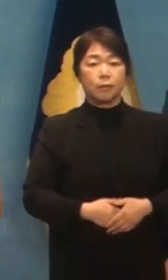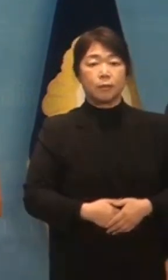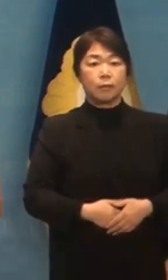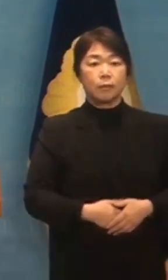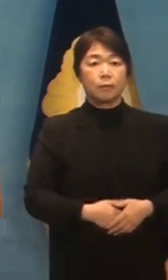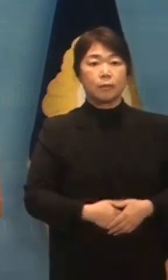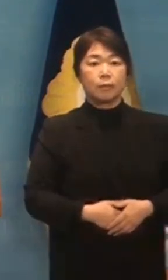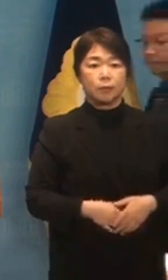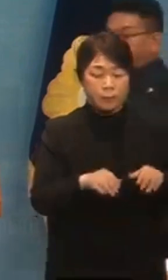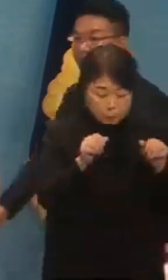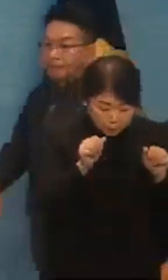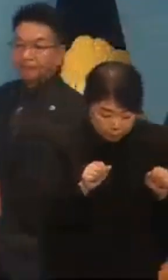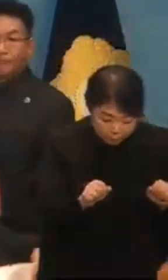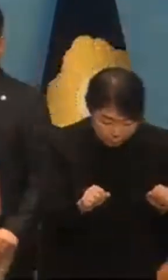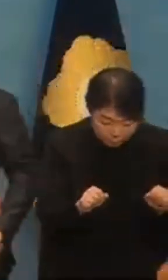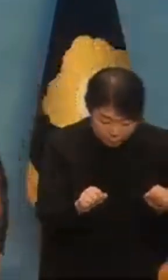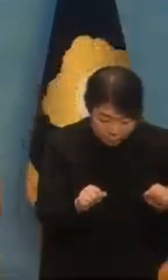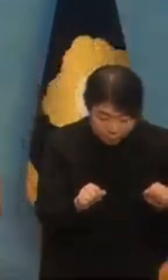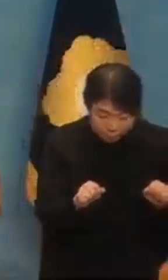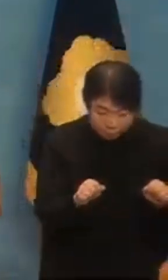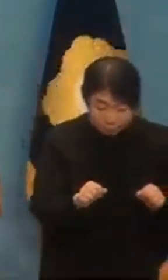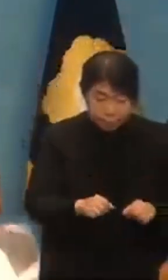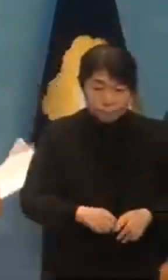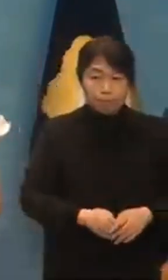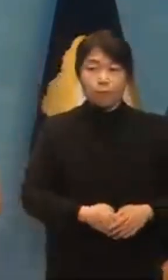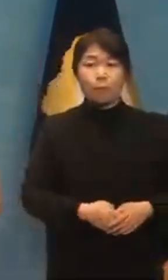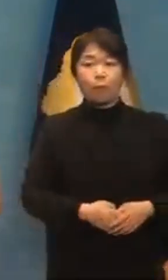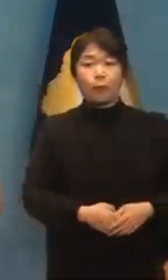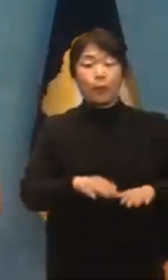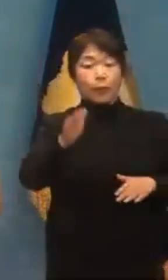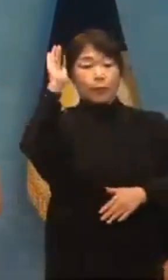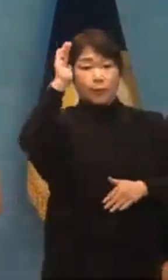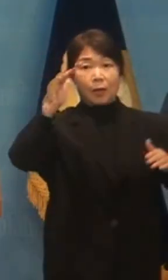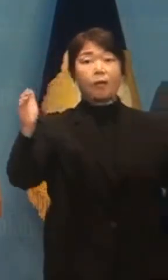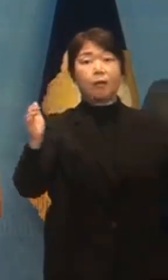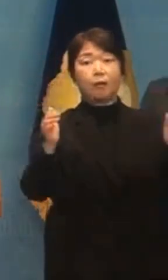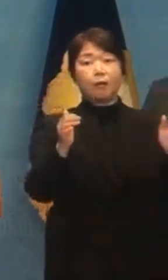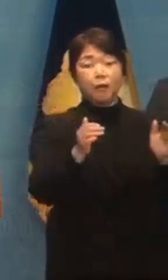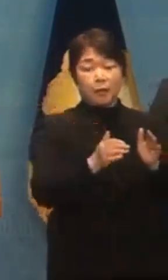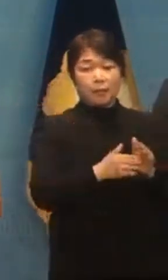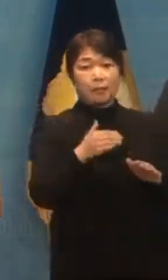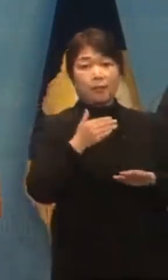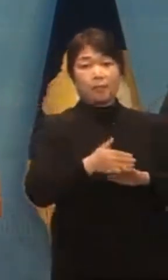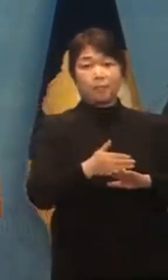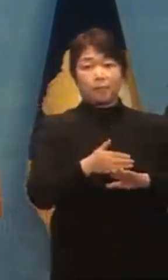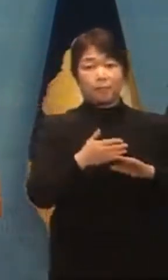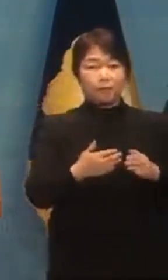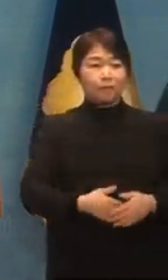이상으로 기자회견을 마치겠습니다.